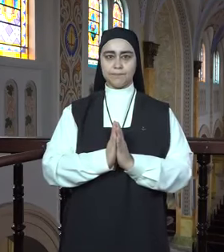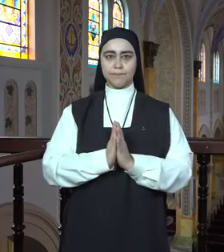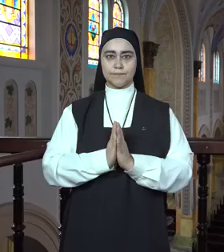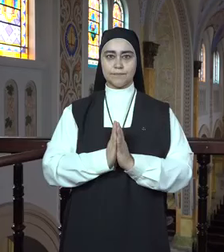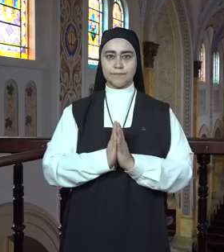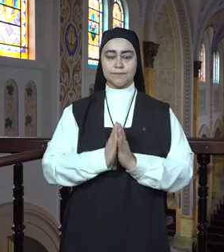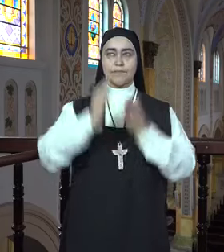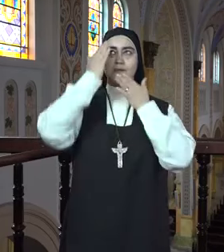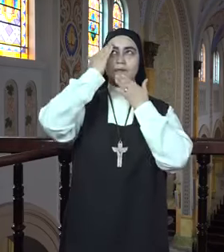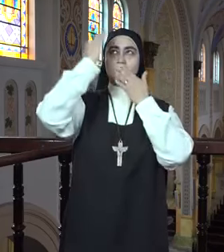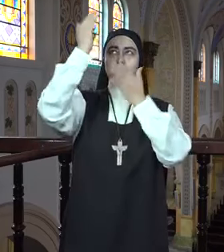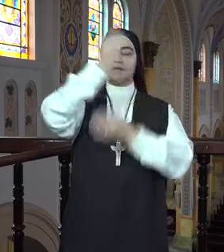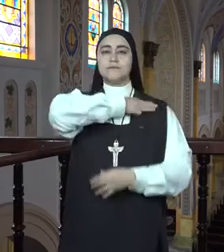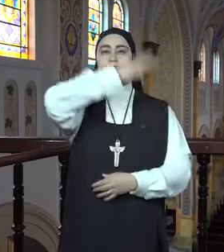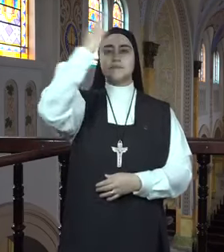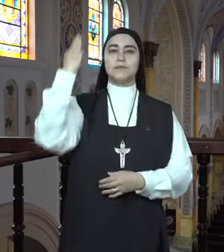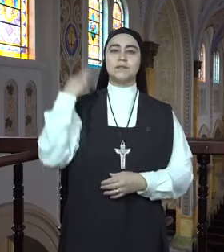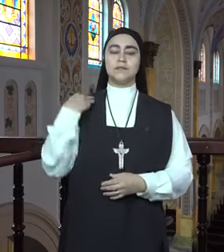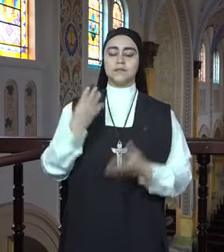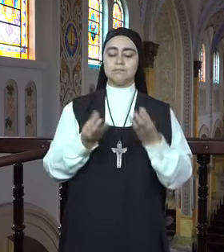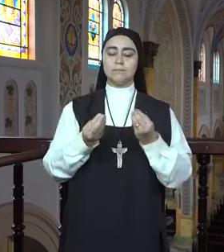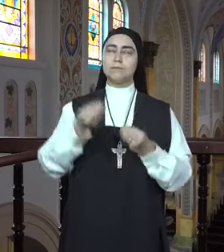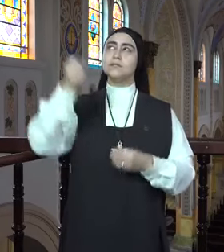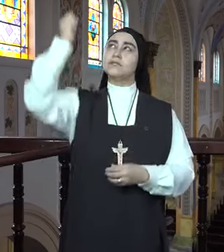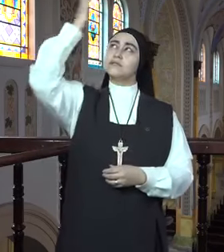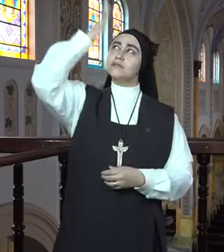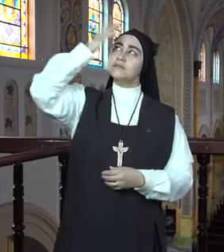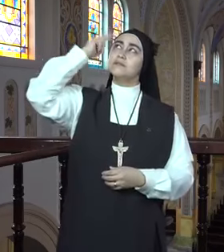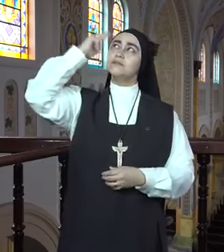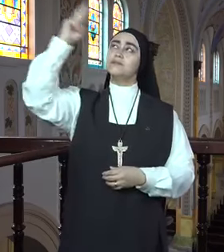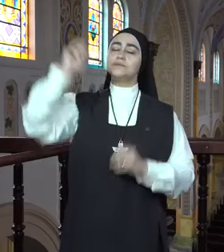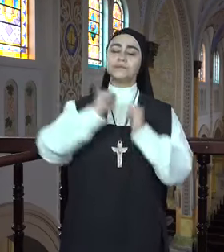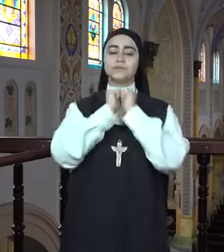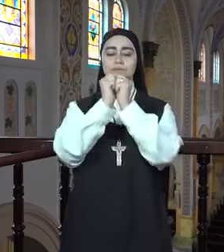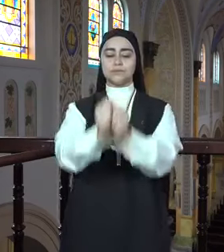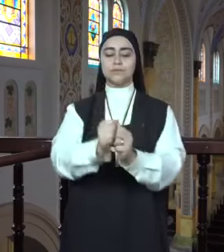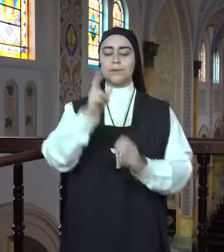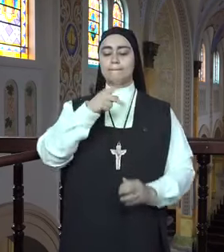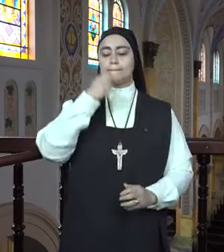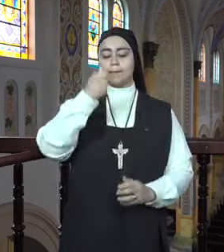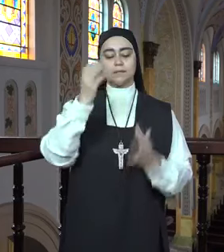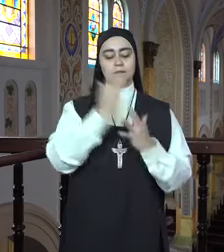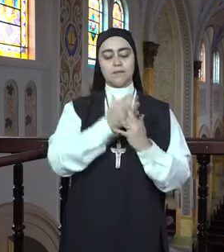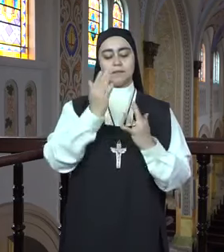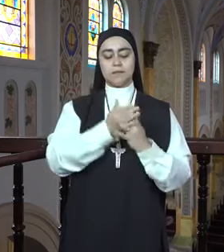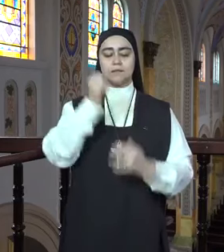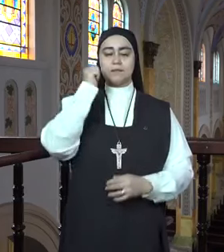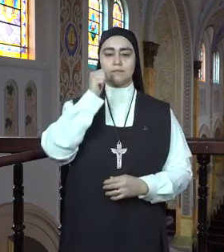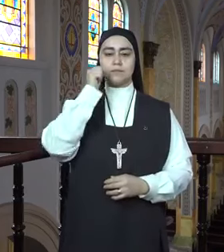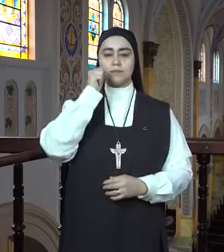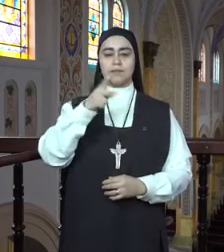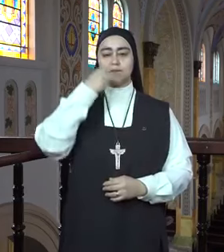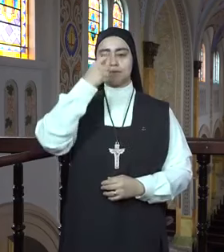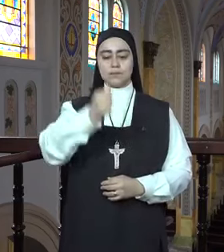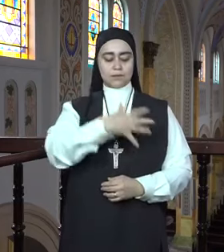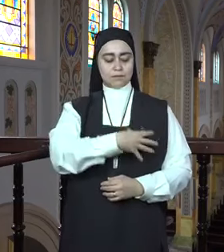Ave Maria, cheia de graça, o Senhor é convosco. Bendita sois vós entre as mulheres, e